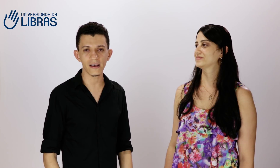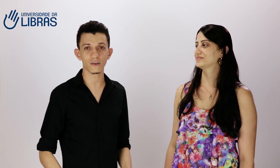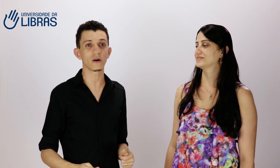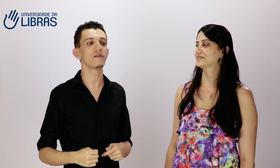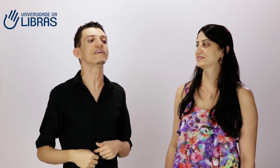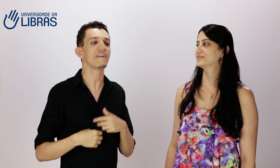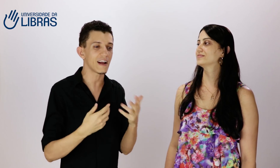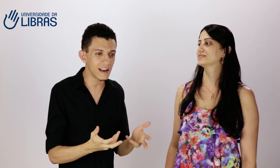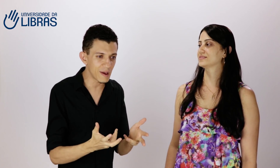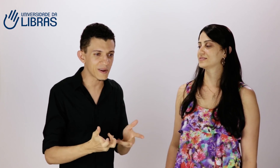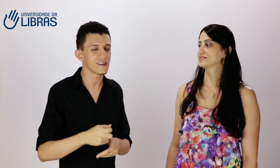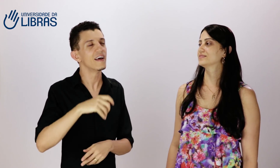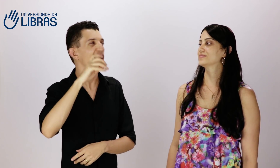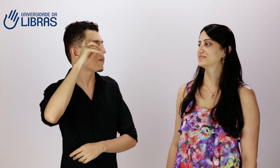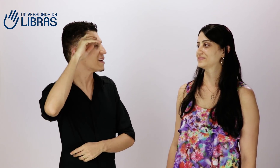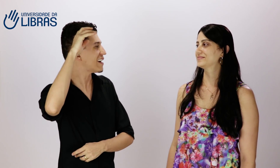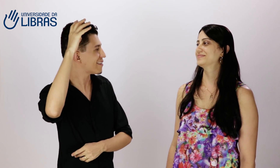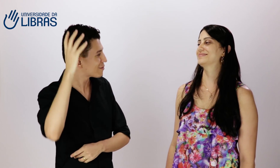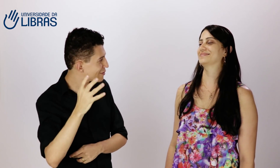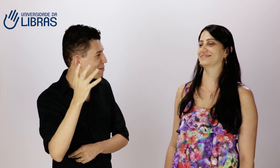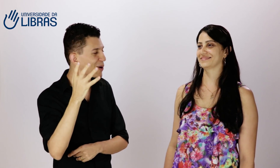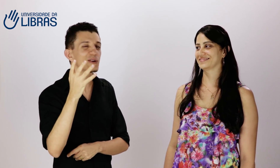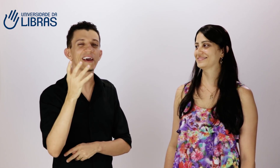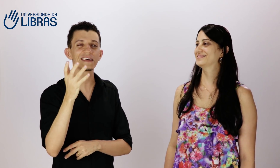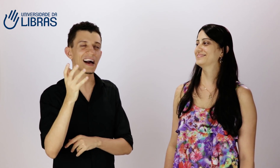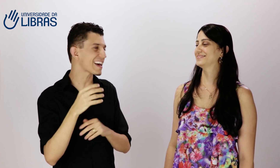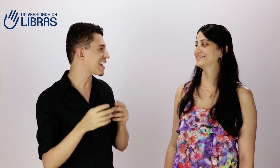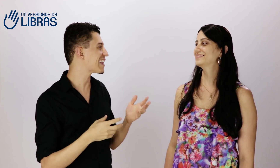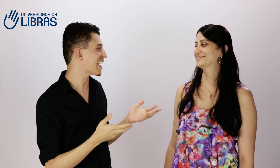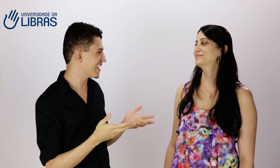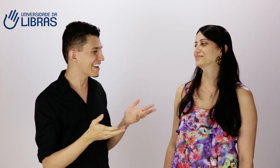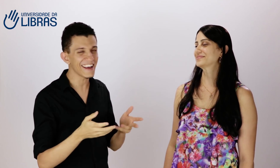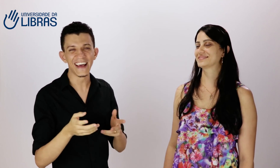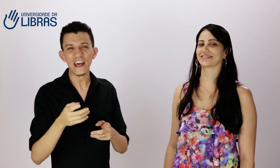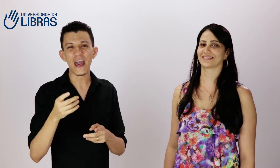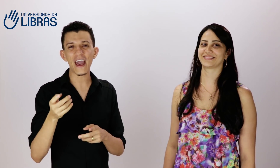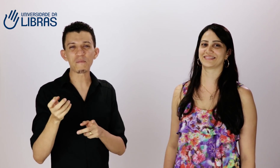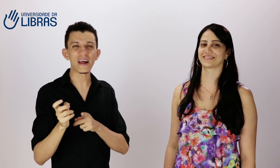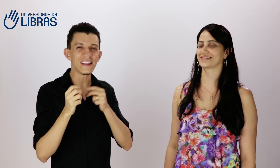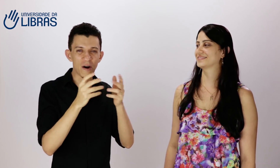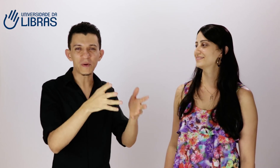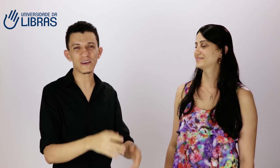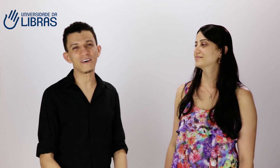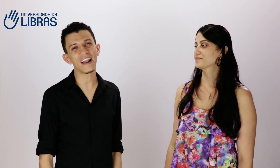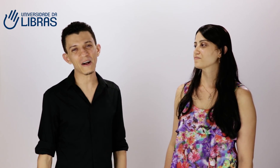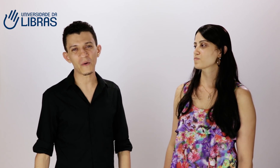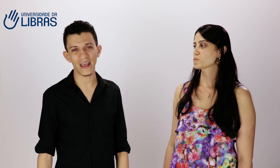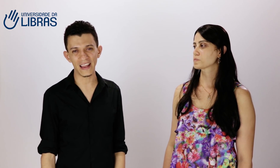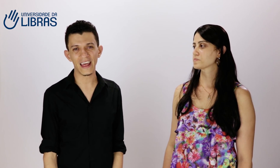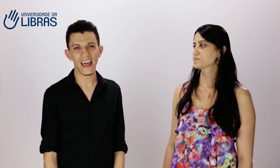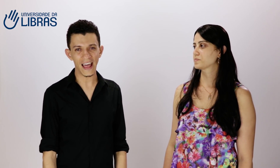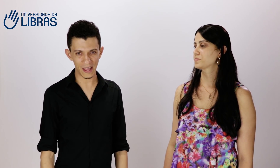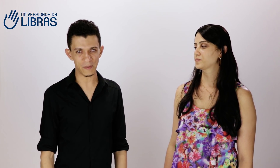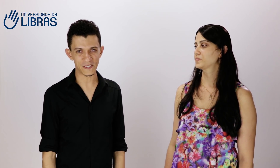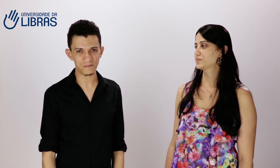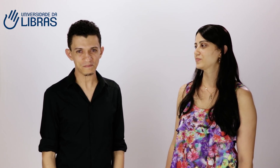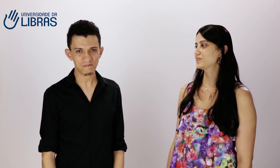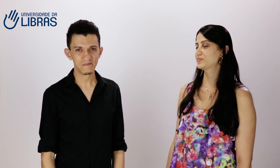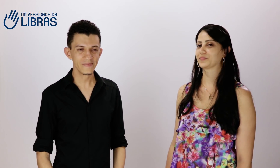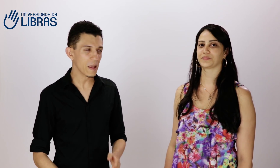E quando eu ia falar em Libras, eu pensava tudo em português, aquela ladainha, né? Para então poder falar com ele em Libras.